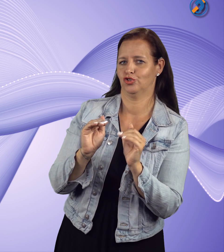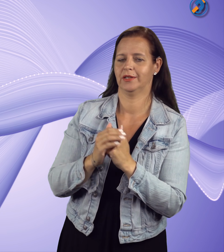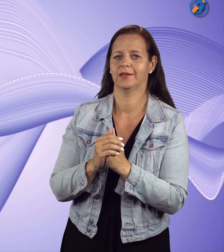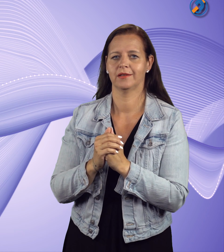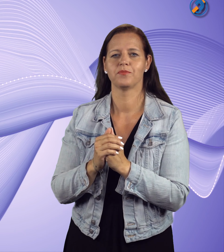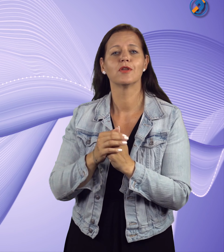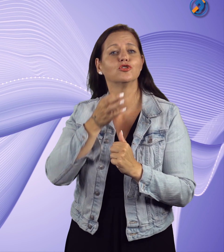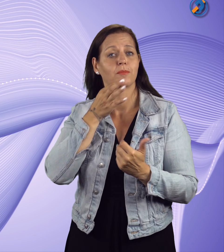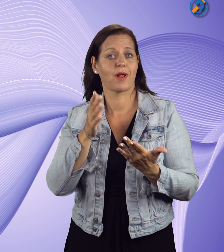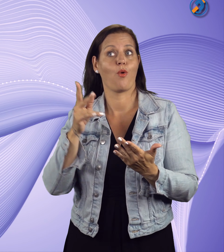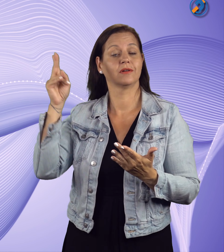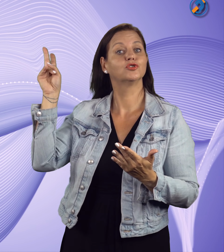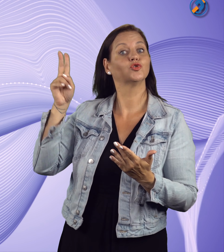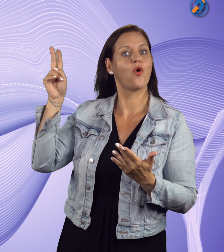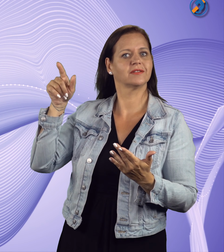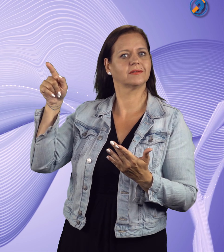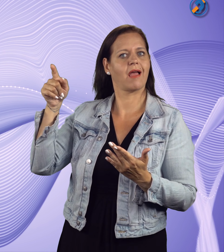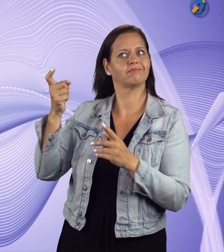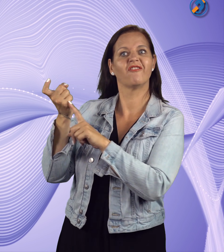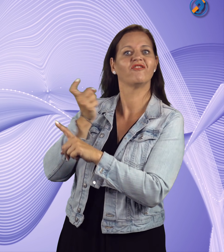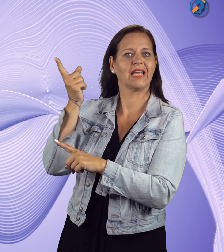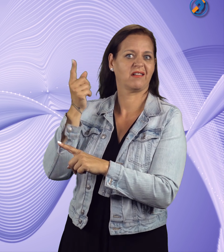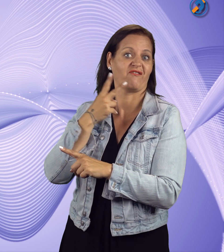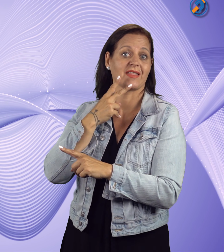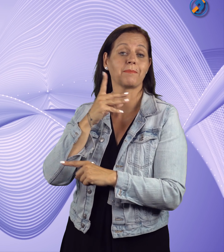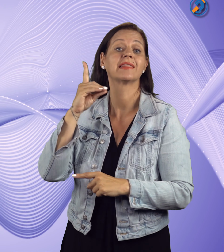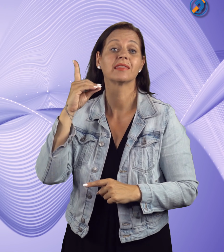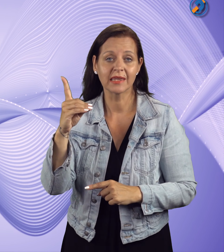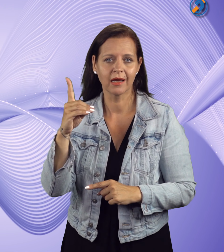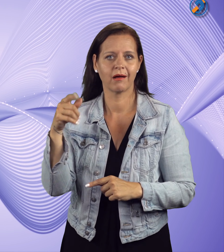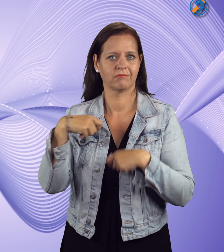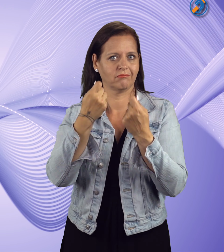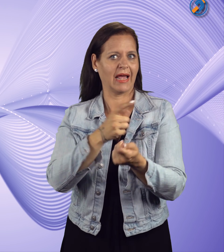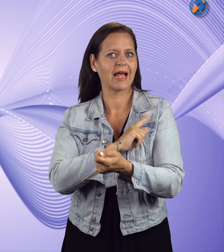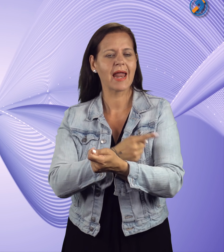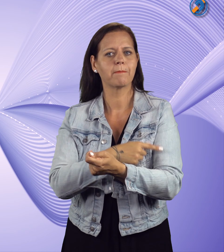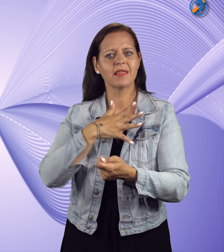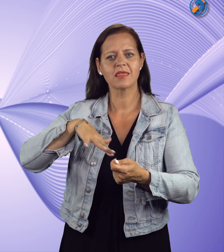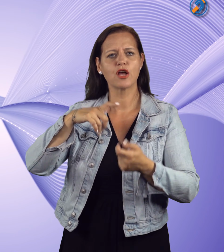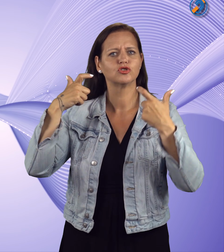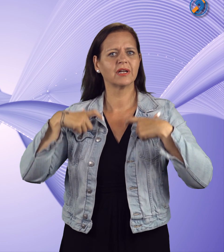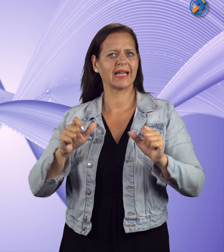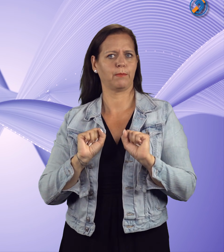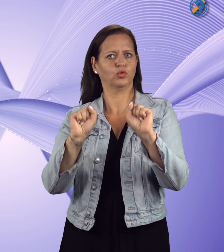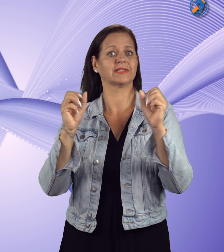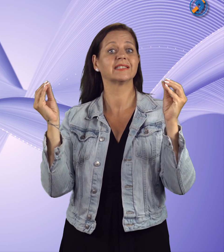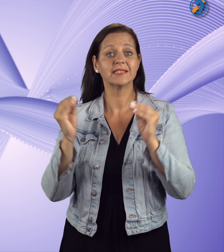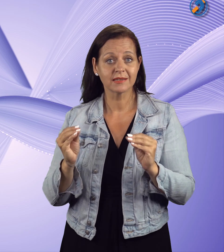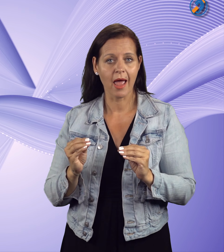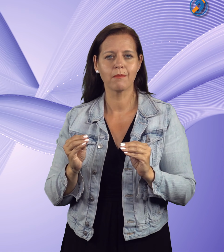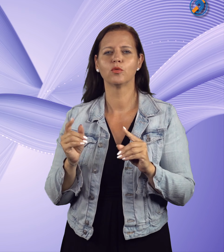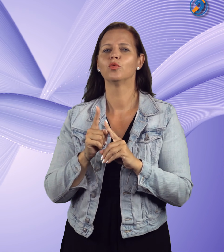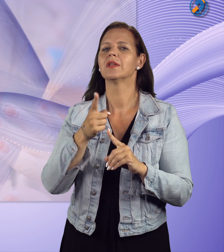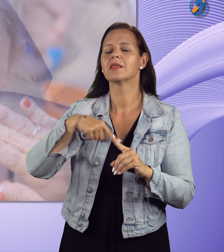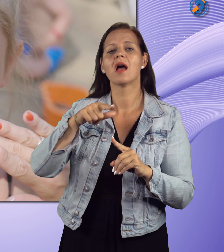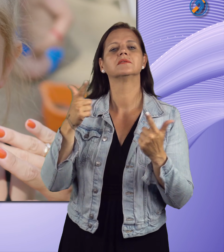ustrezno zaščititi. Čeprav je sonce vir vitamina D, ki krepi naš imunski sistem in nas tako ščiti